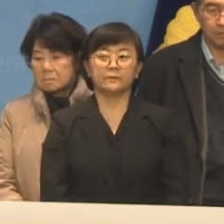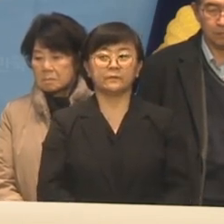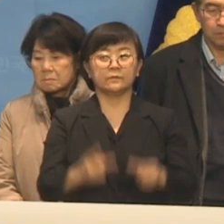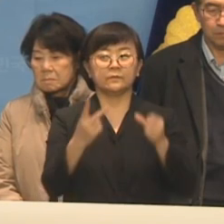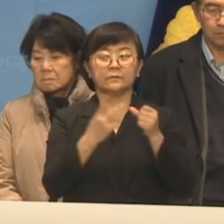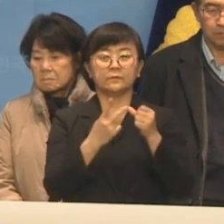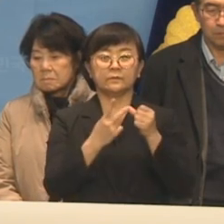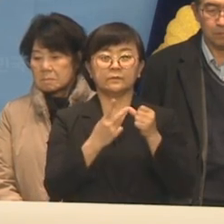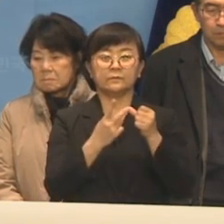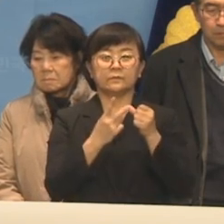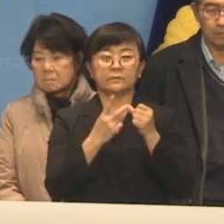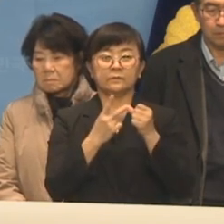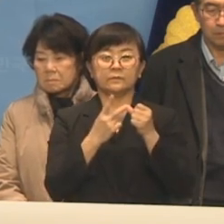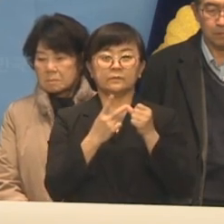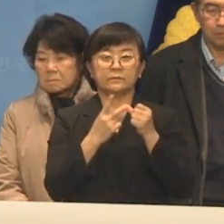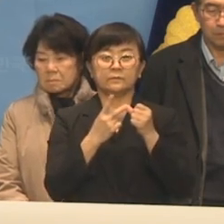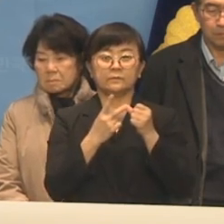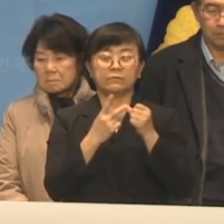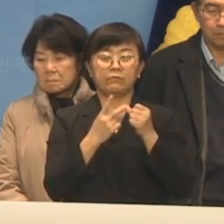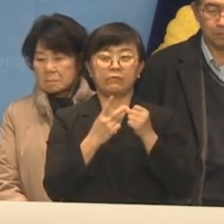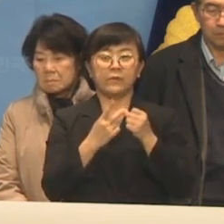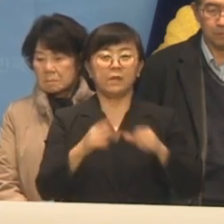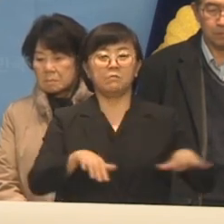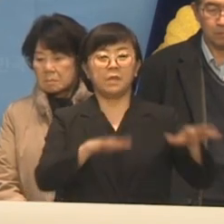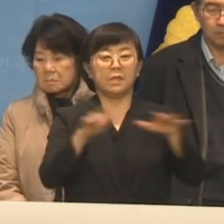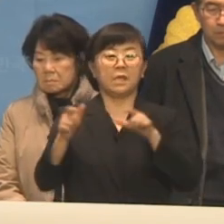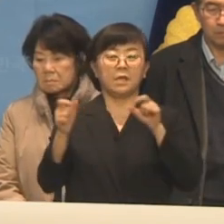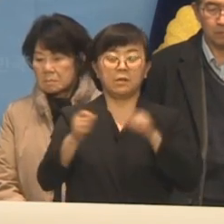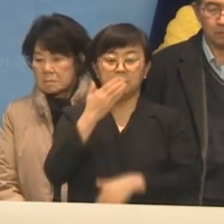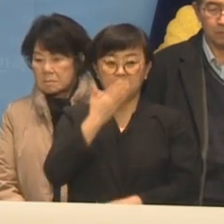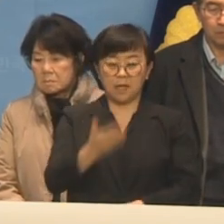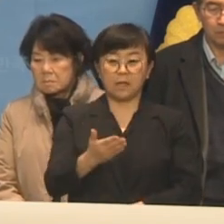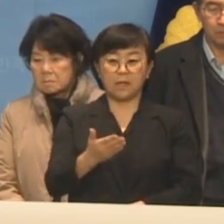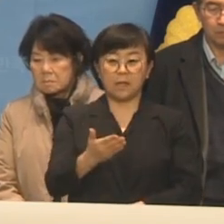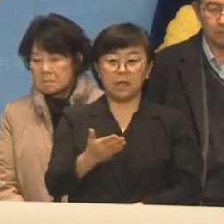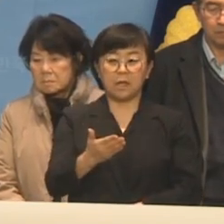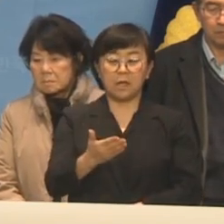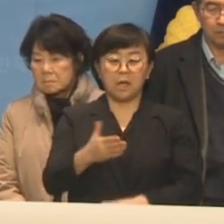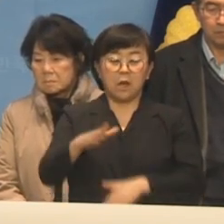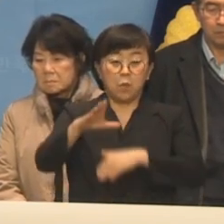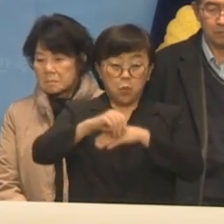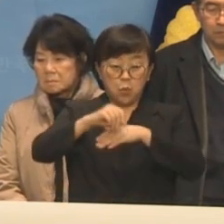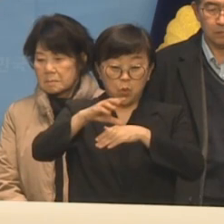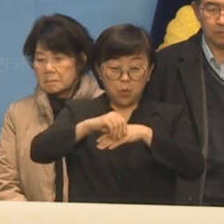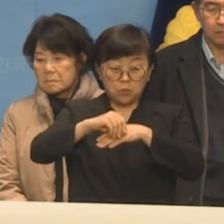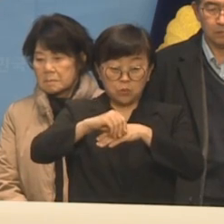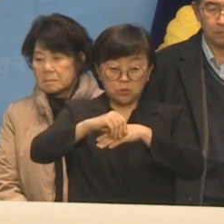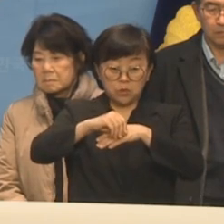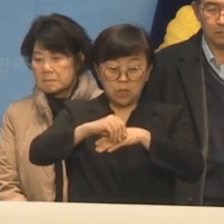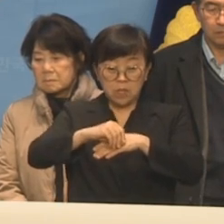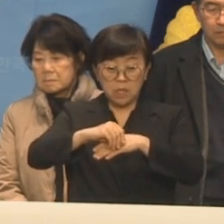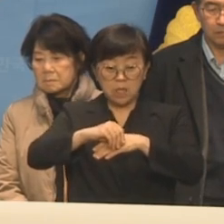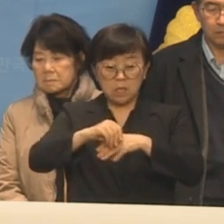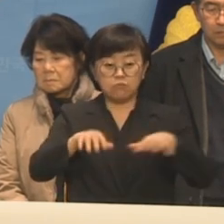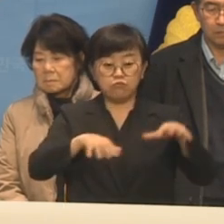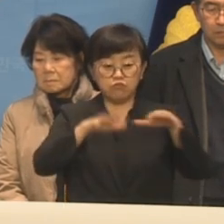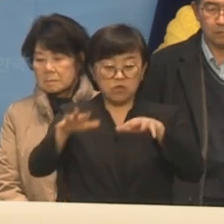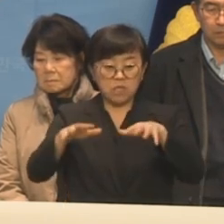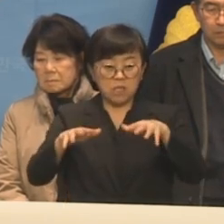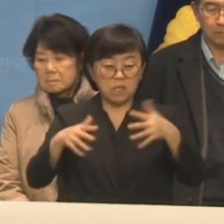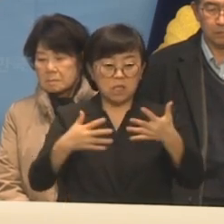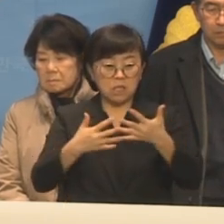둘째, 바닷가에 가까울수록 오염수의 농도가 희박해진다는 것에